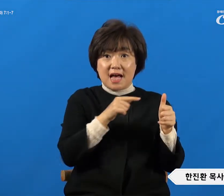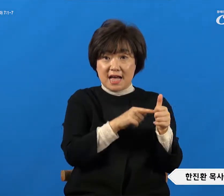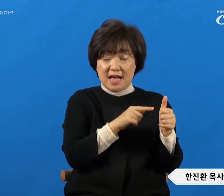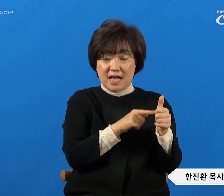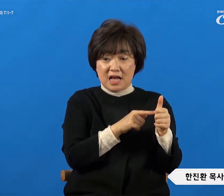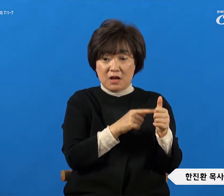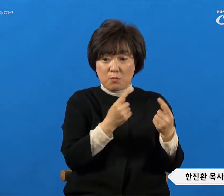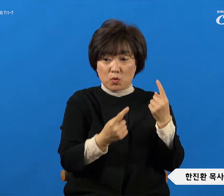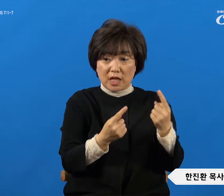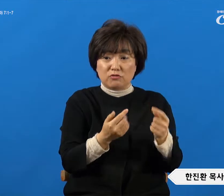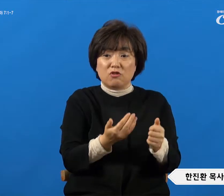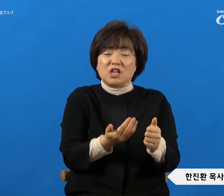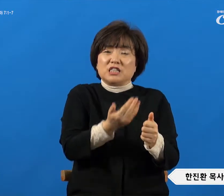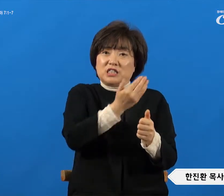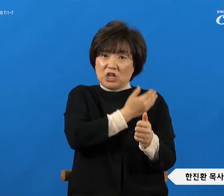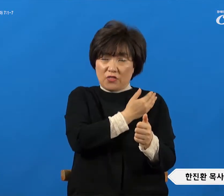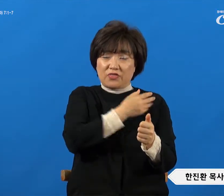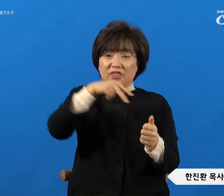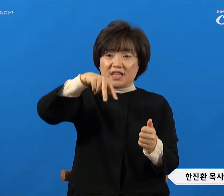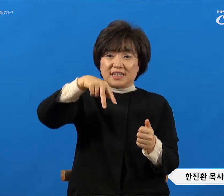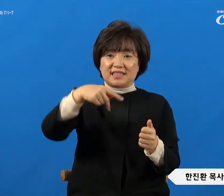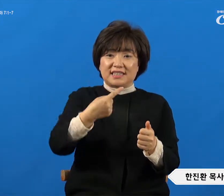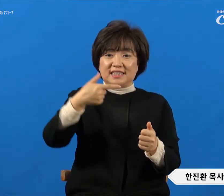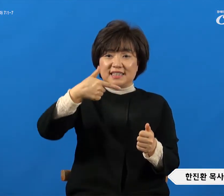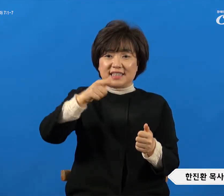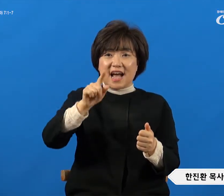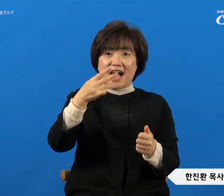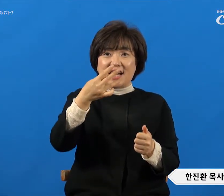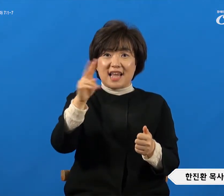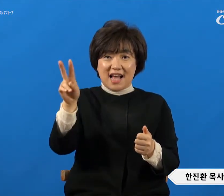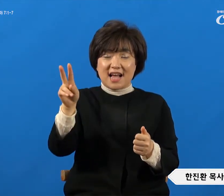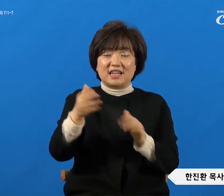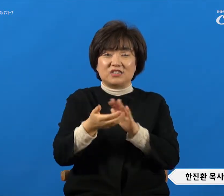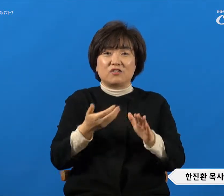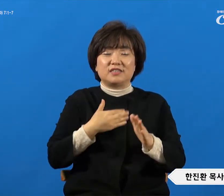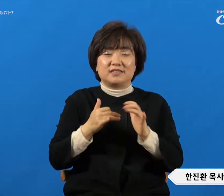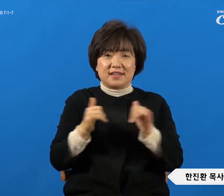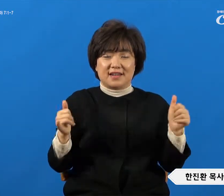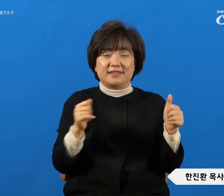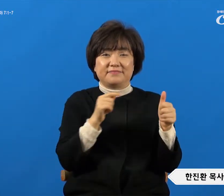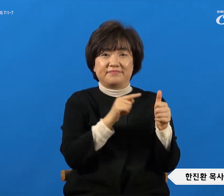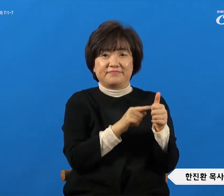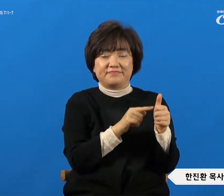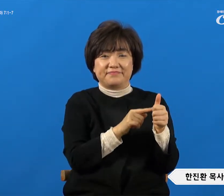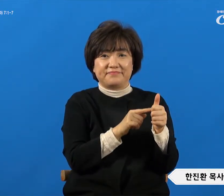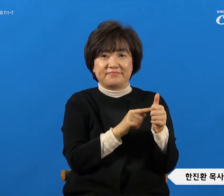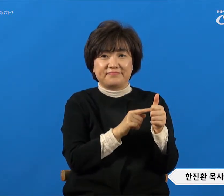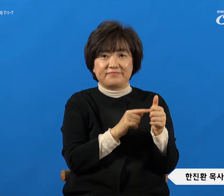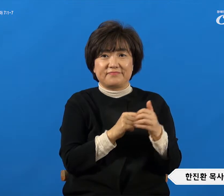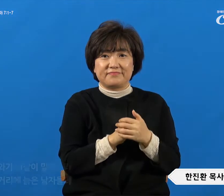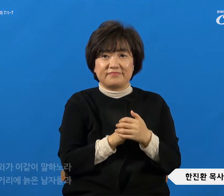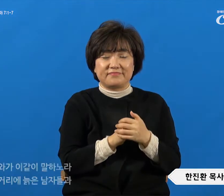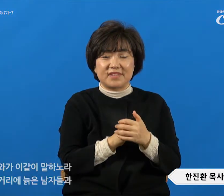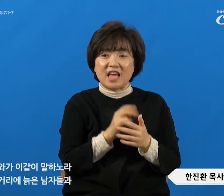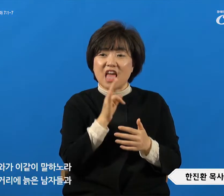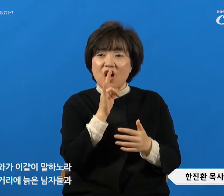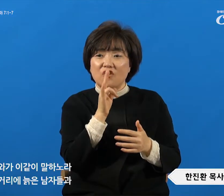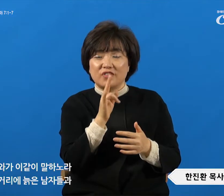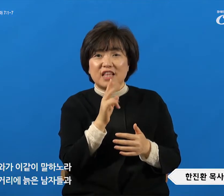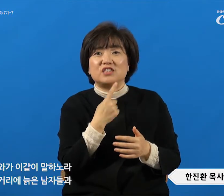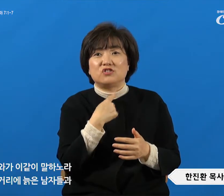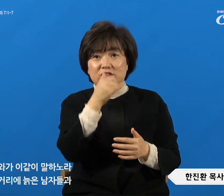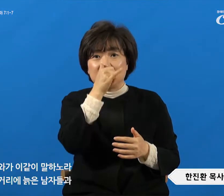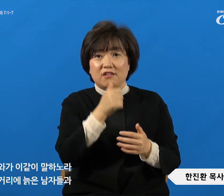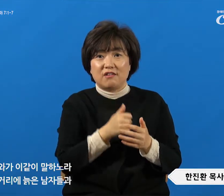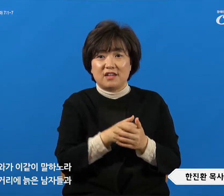느헤미야보다도 한 세대 앞선 스가랴가 이 선지자가 스가랴인데 스가랴 선지자는 이렇게 예언을 한